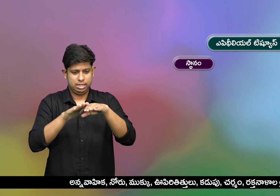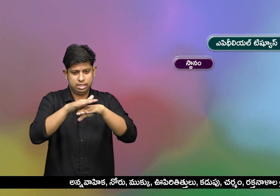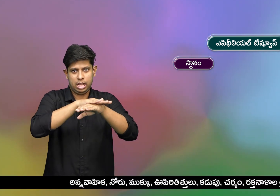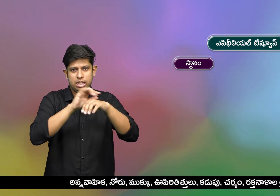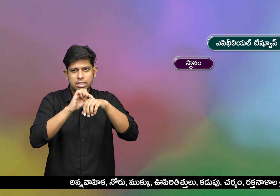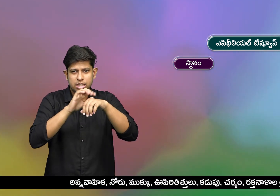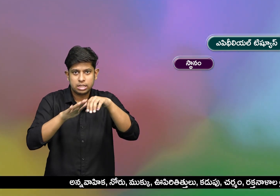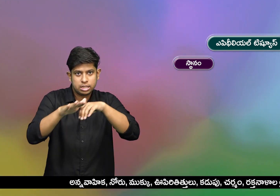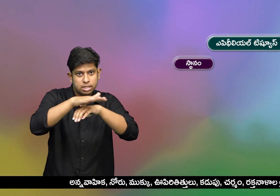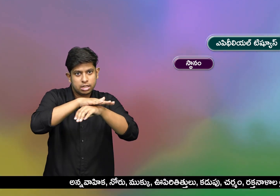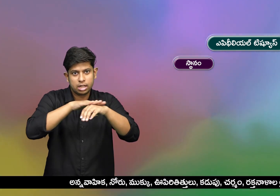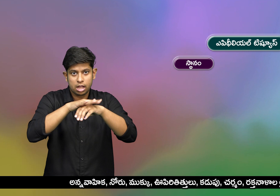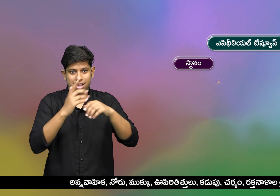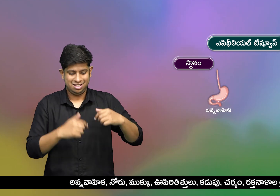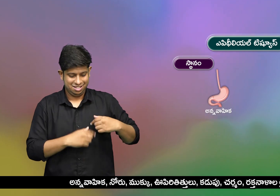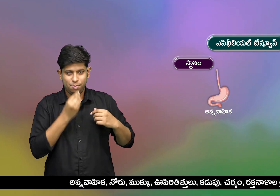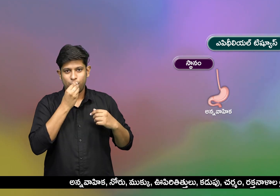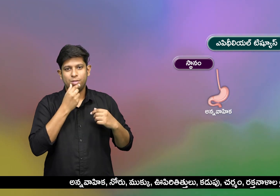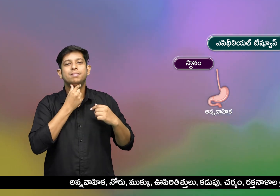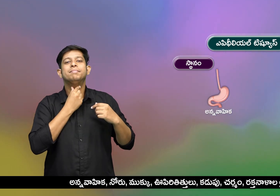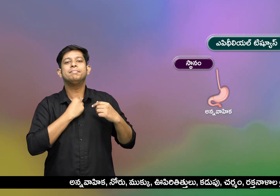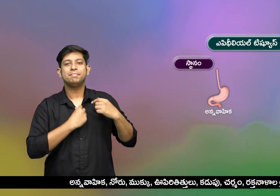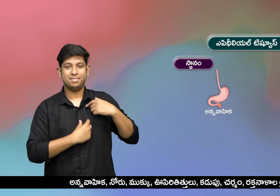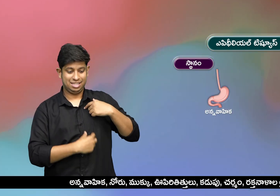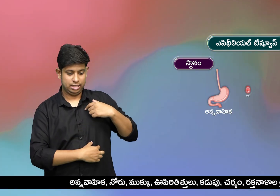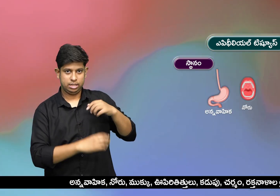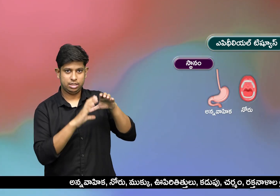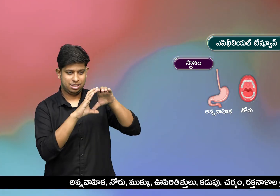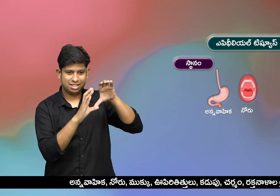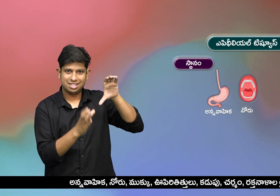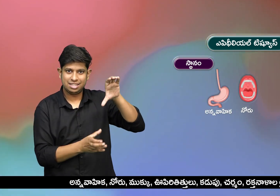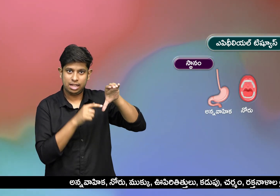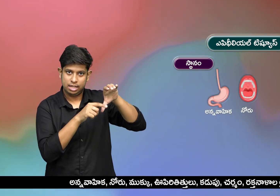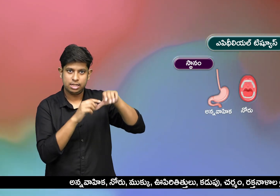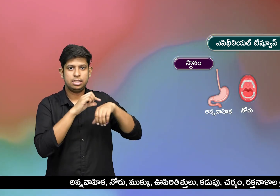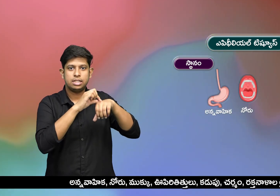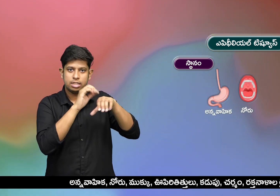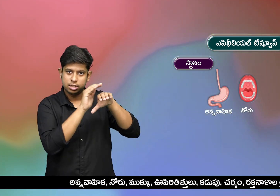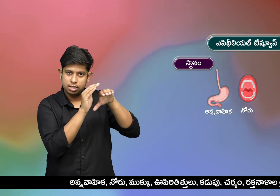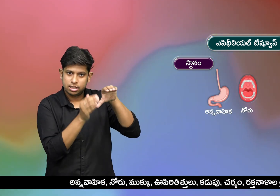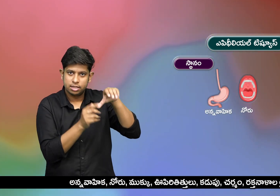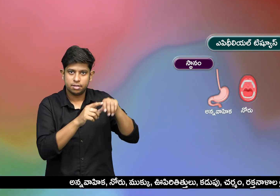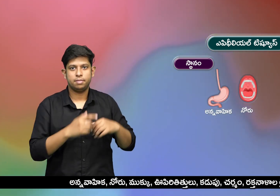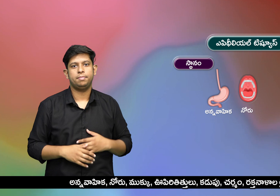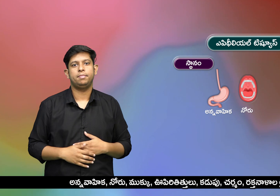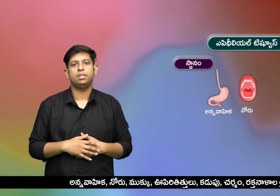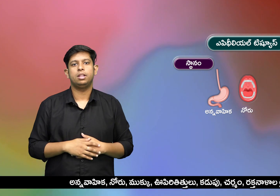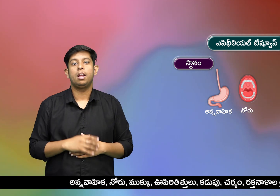అన్నవాహిక, నోరు, ముక్కు, ఊపిరితిత్తులు, కడుపు, చర్మం, రక్తనాళాల లైనింగ్,